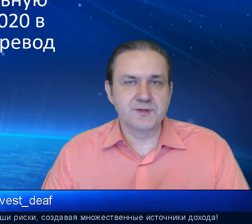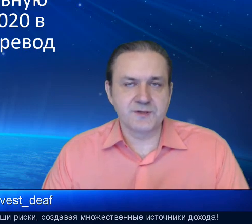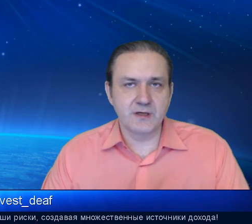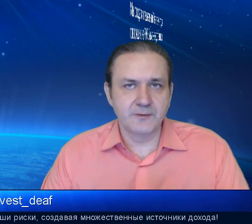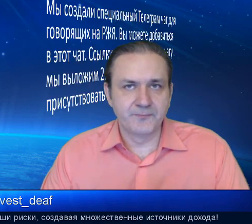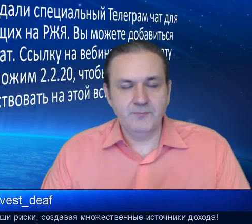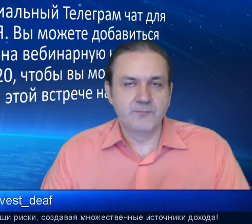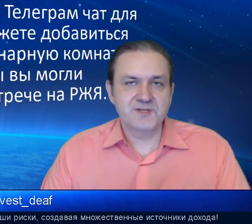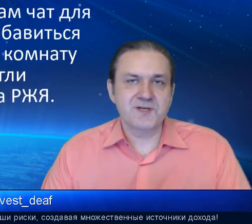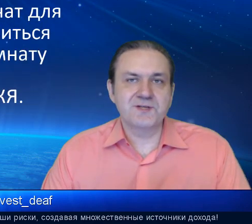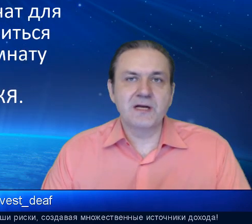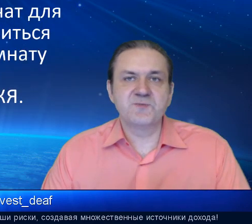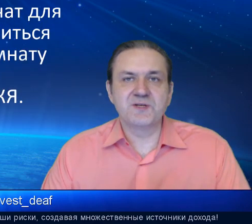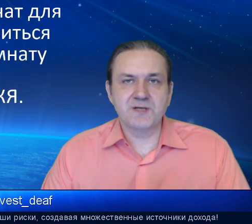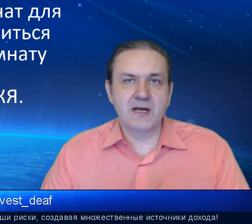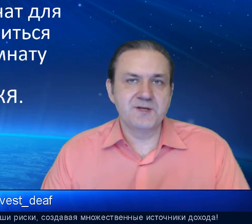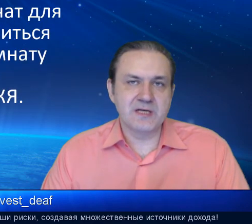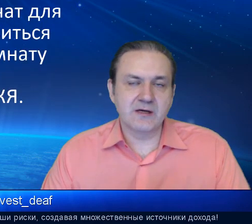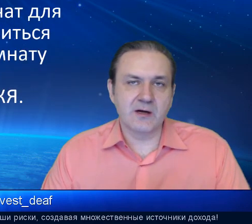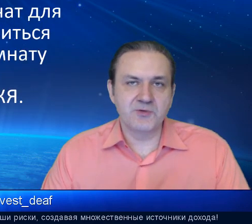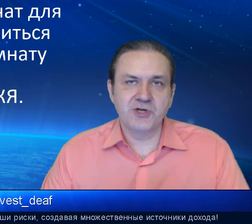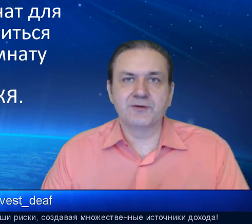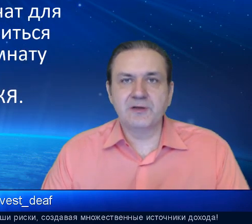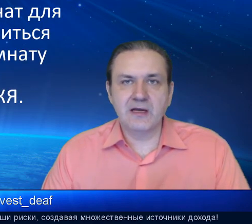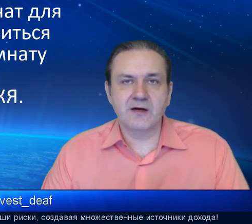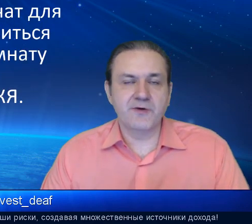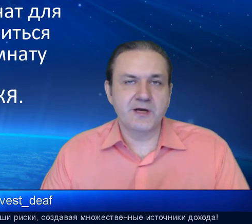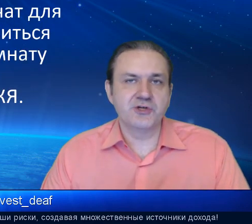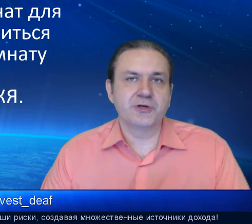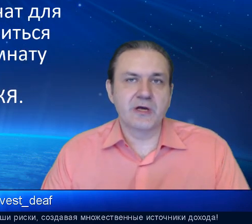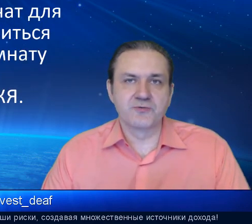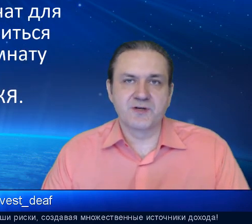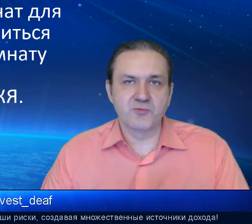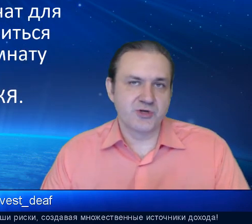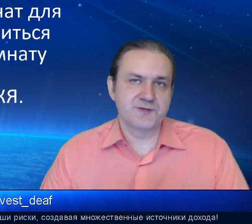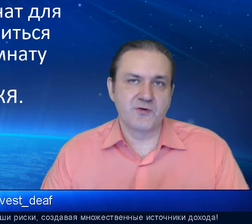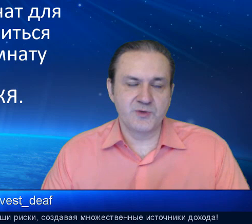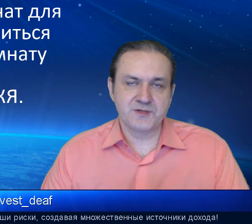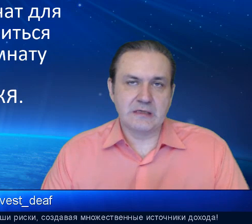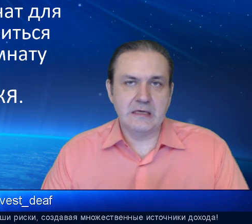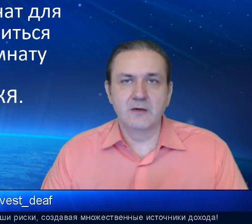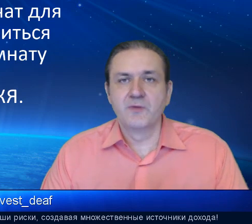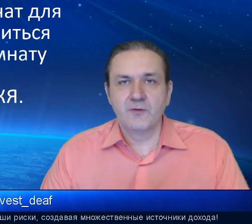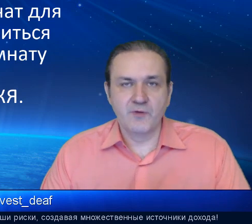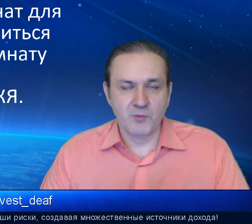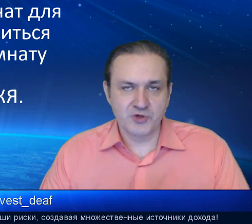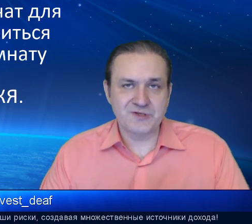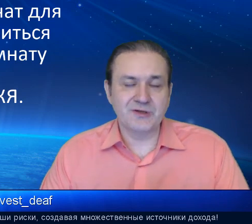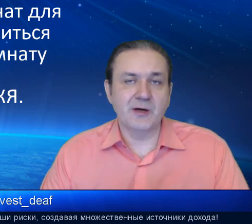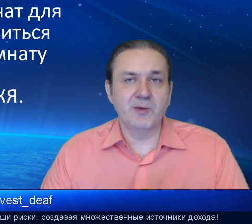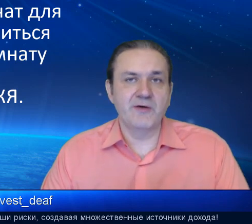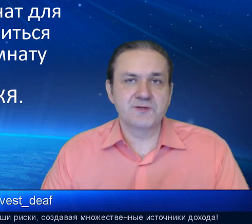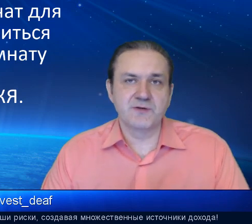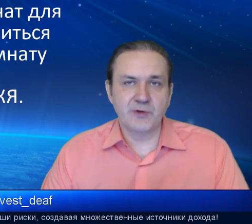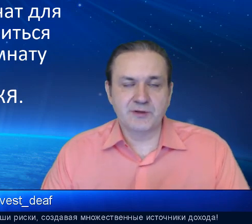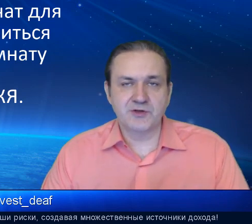язык. Мы создали специальный телеграм-чат для говорящих на русском жестовом языке. Вы можете добавиться в этот